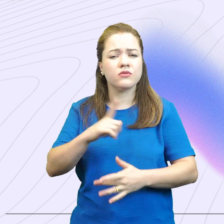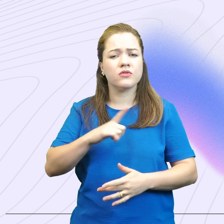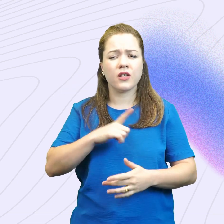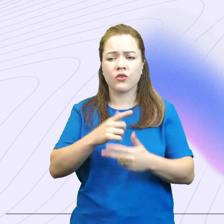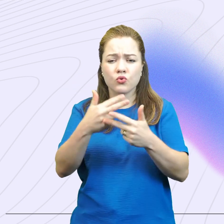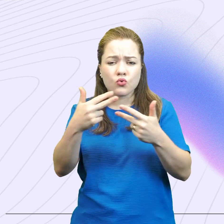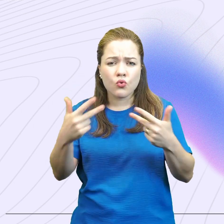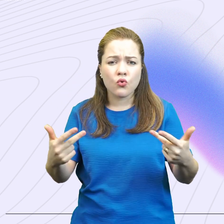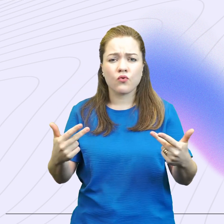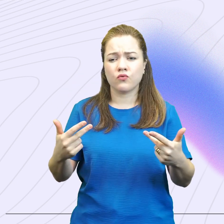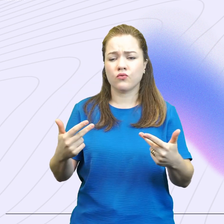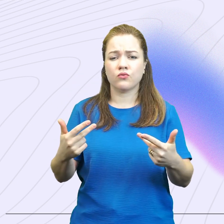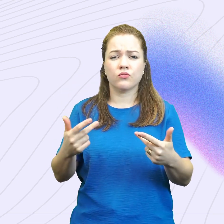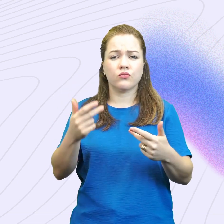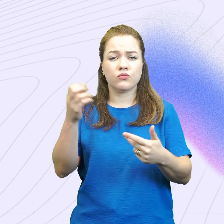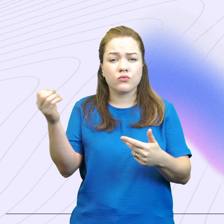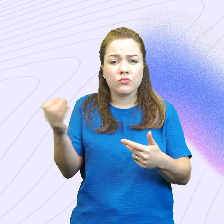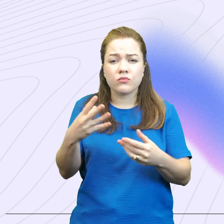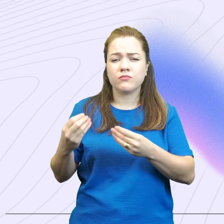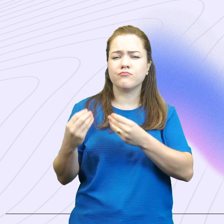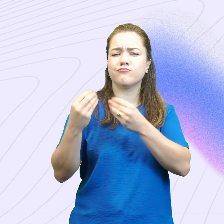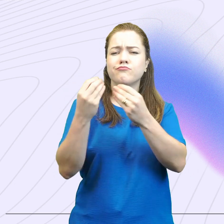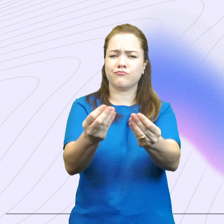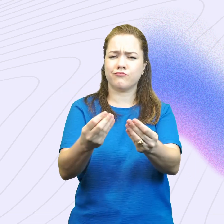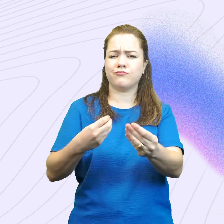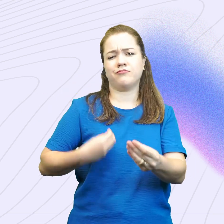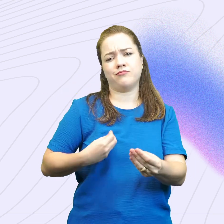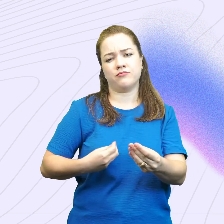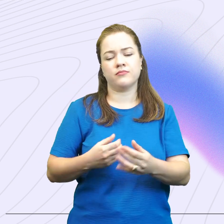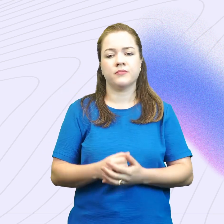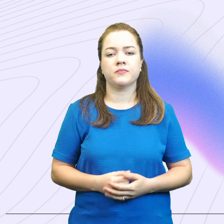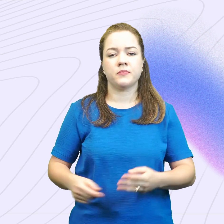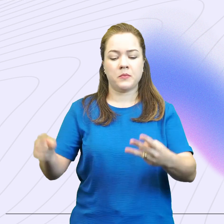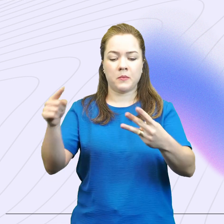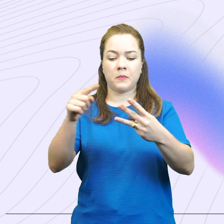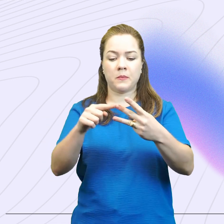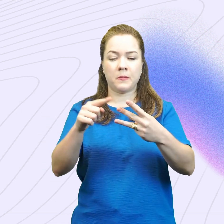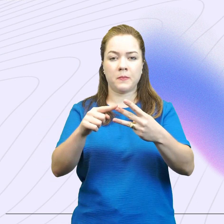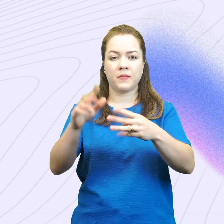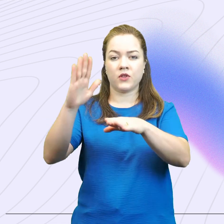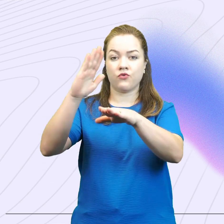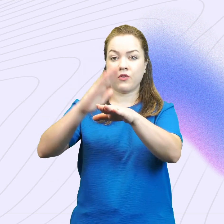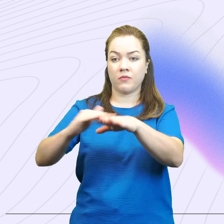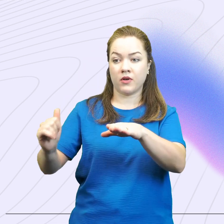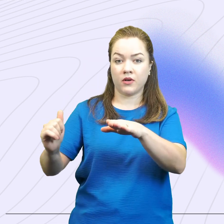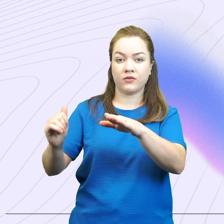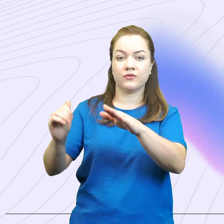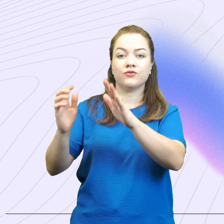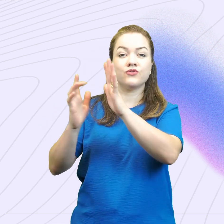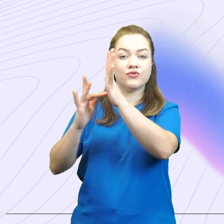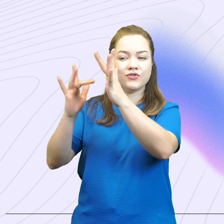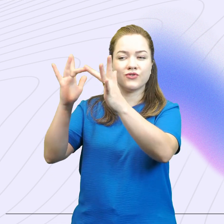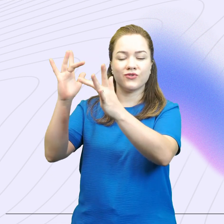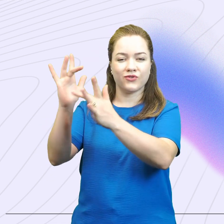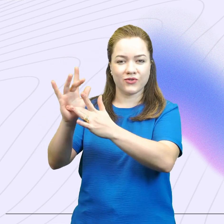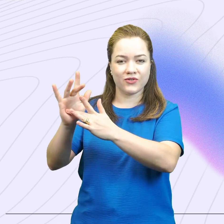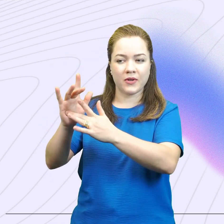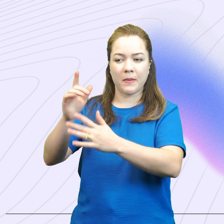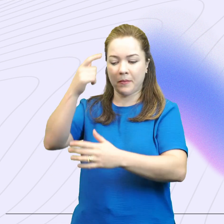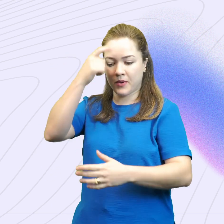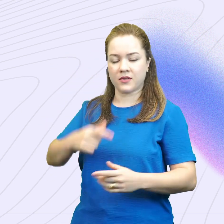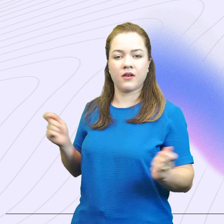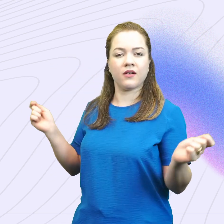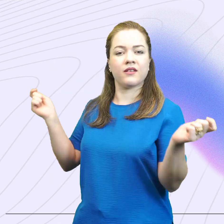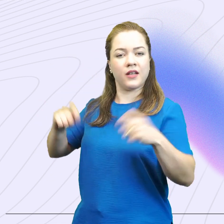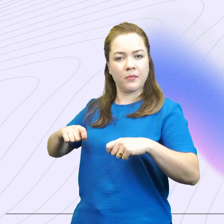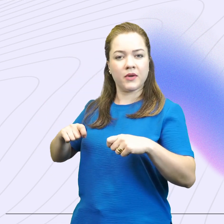para a sua vida. O segundo ponto dessa mensagem é o chamado inusitado de Jesus para ser habilitado. Diga para a